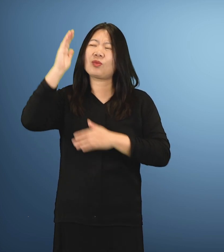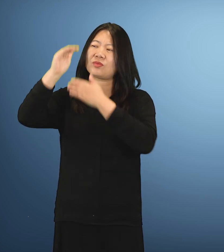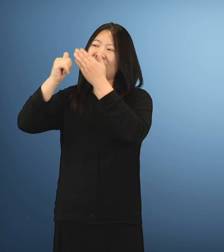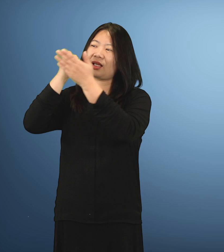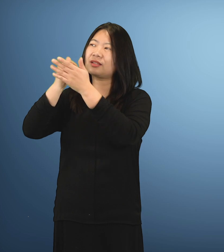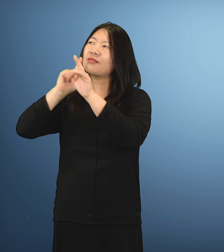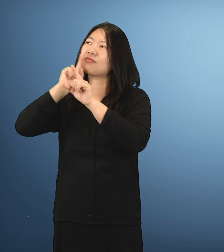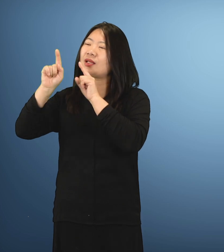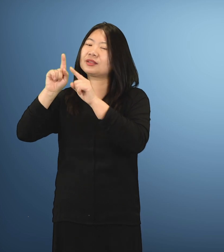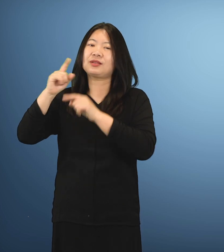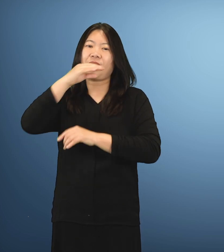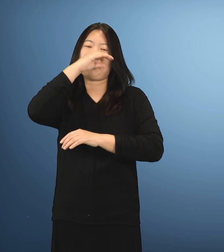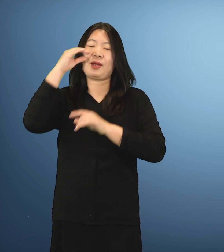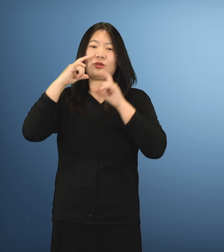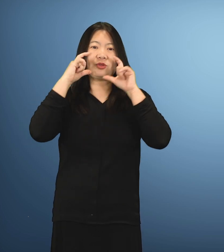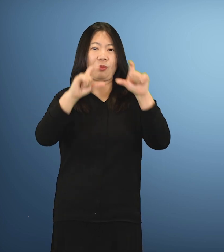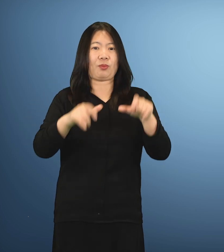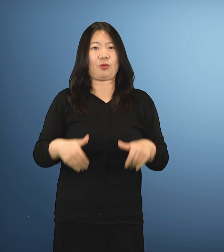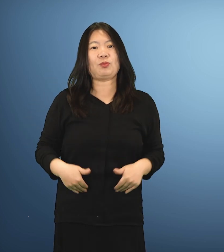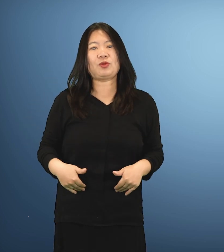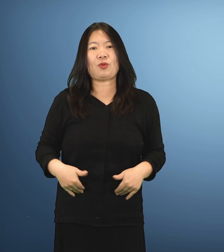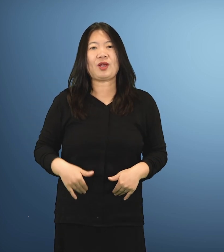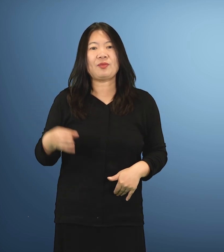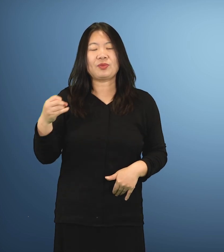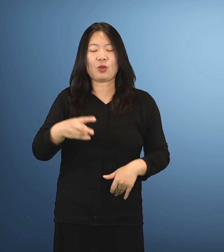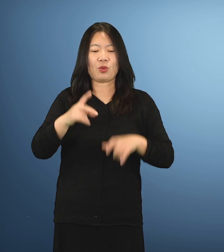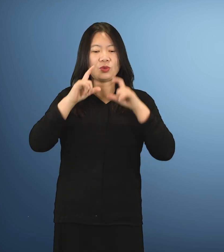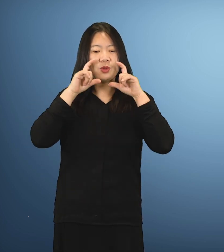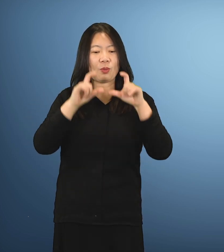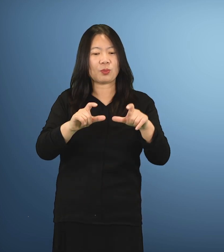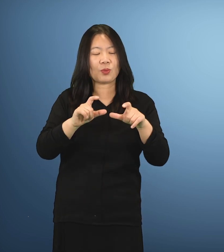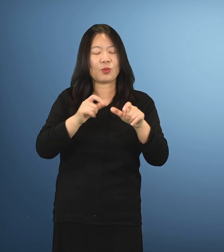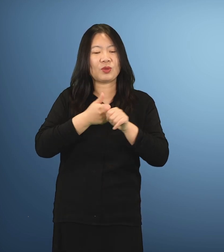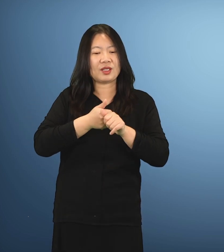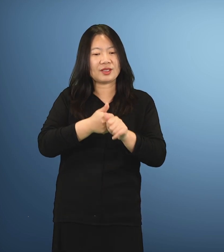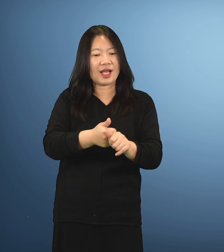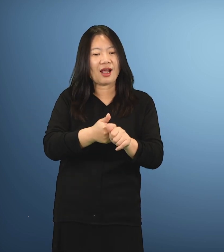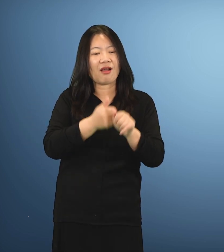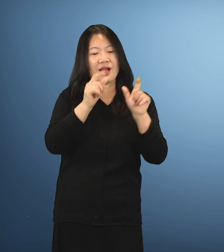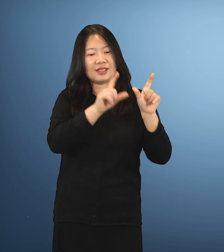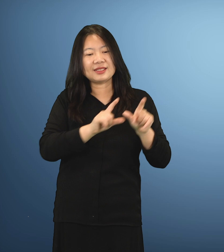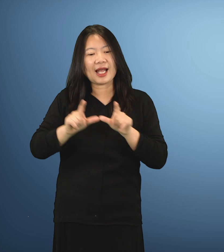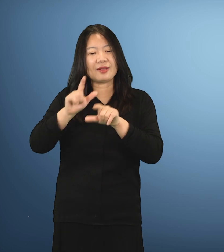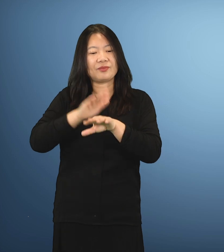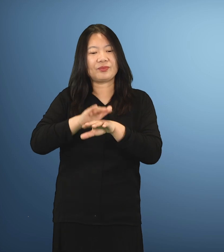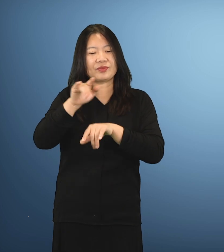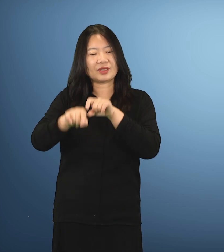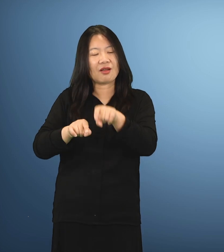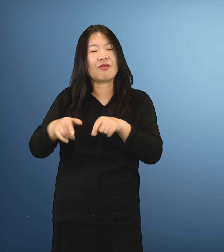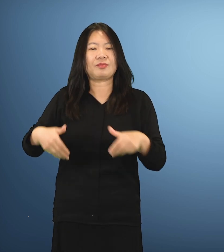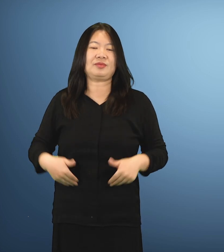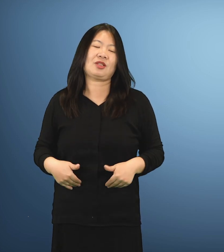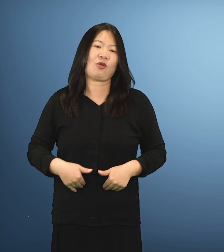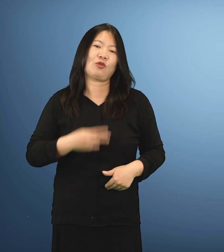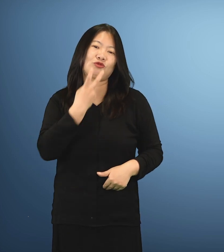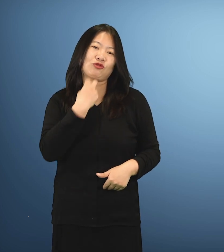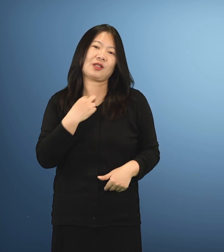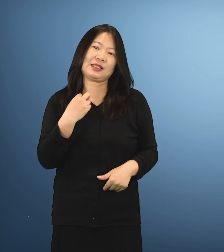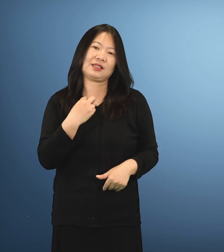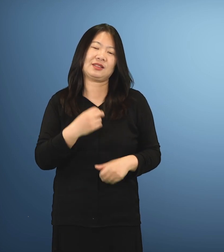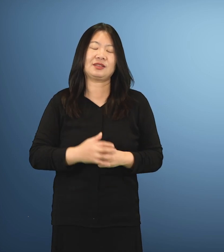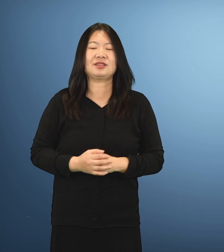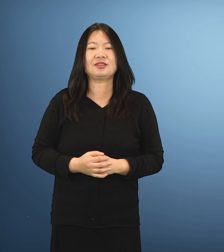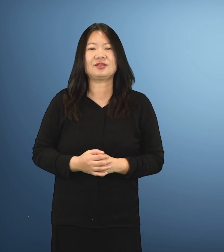하나님의 말씀을 바로 선포하고 선포된 대로 삶으로 살아내고 그래야